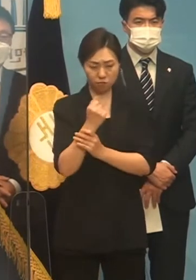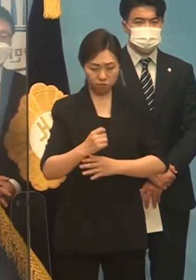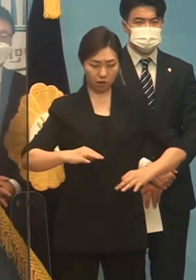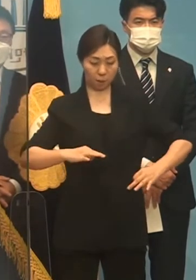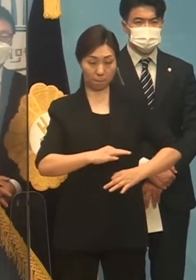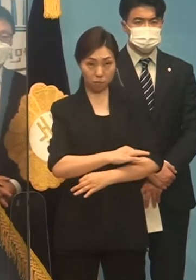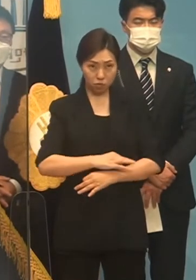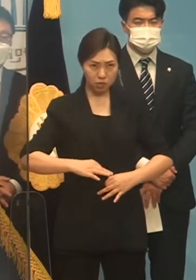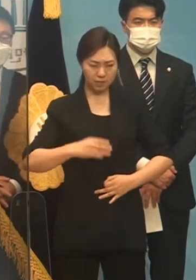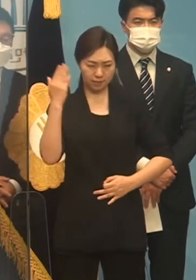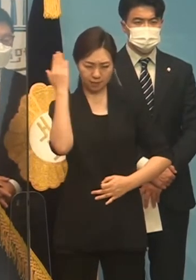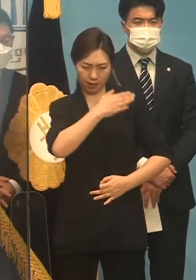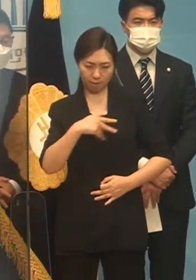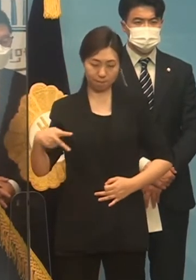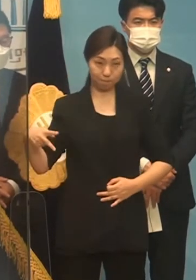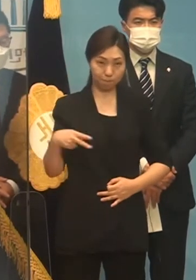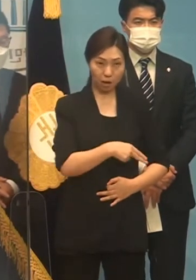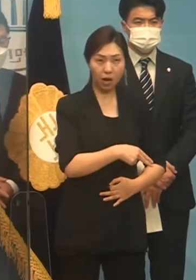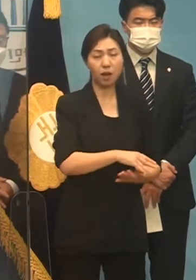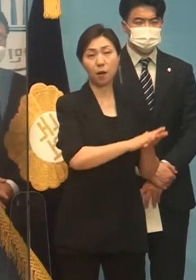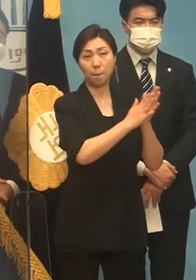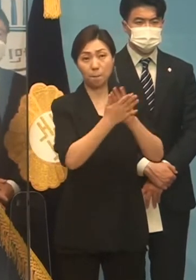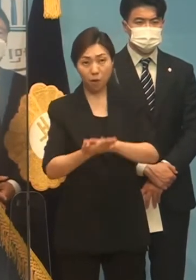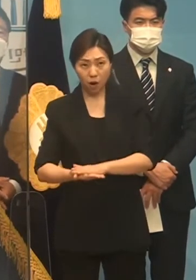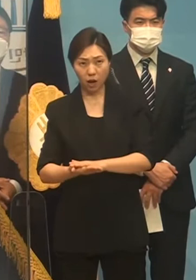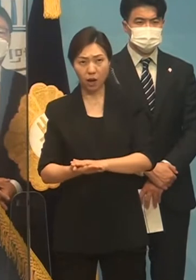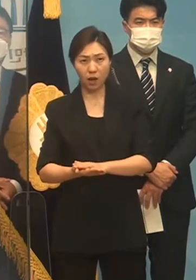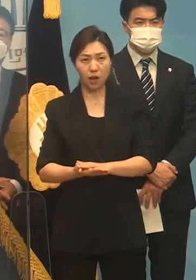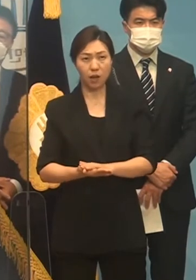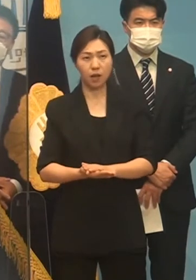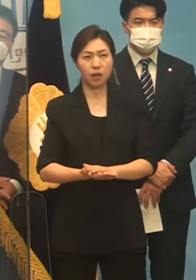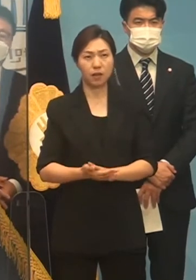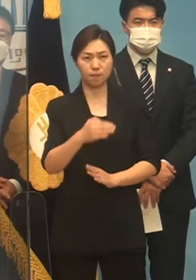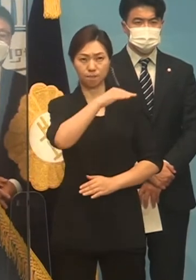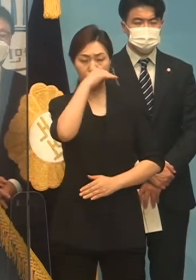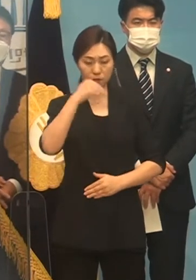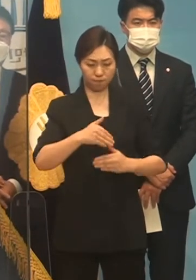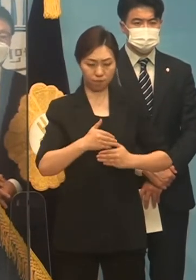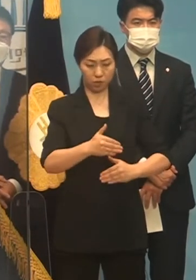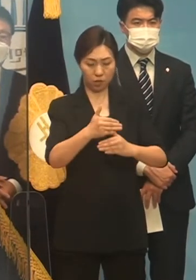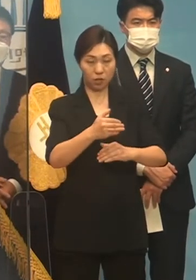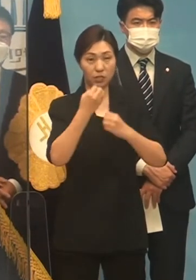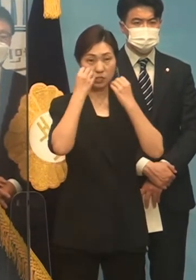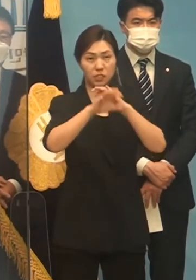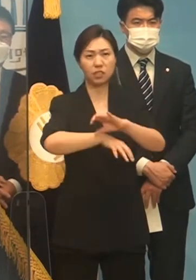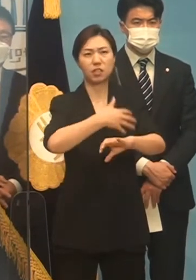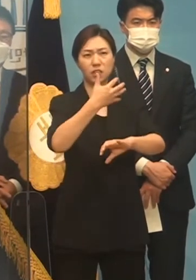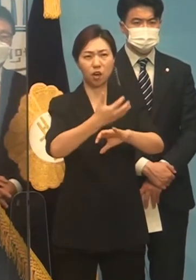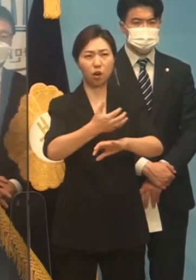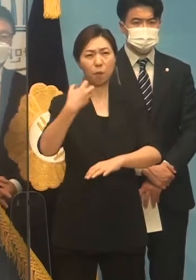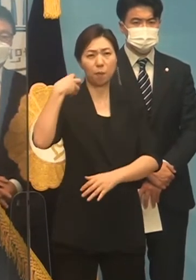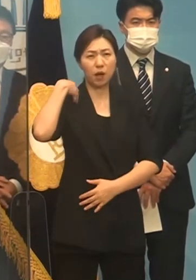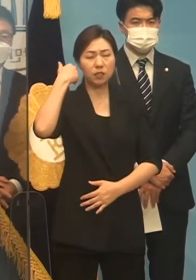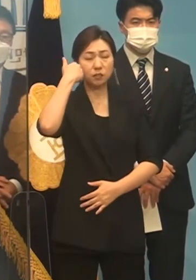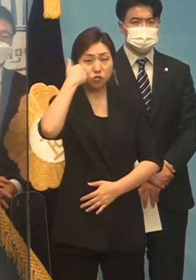철저, 제도를 통한 바르고 빠른 개혁, 이낙연만이 가장 잘할 수